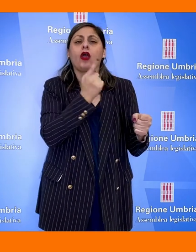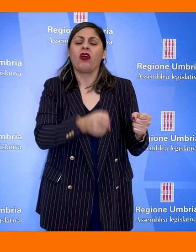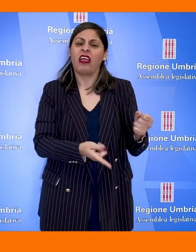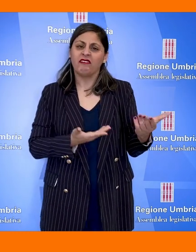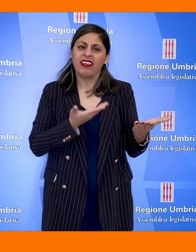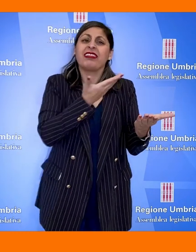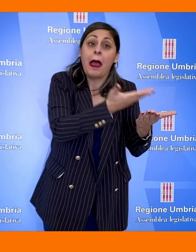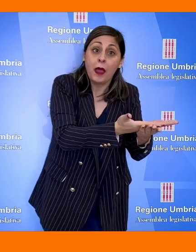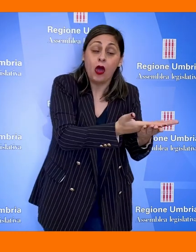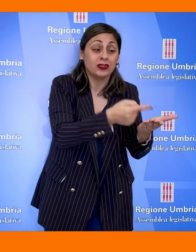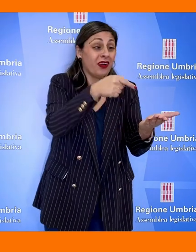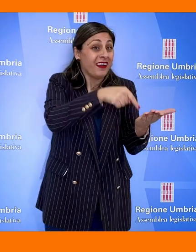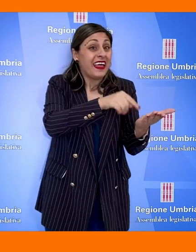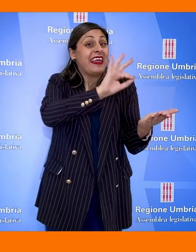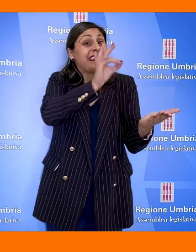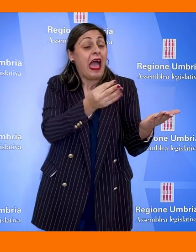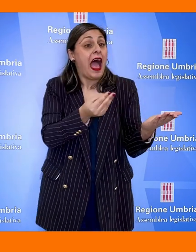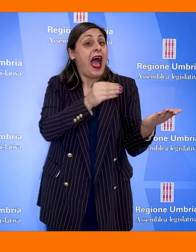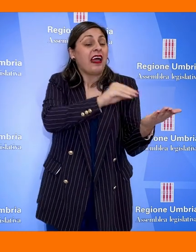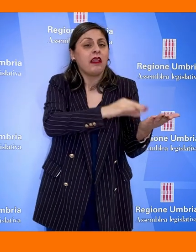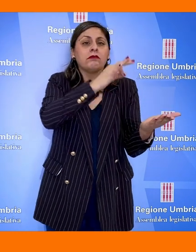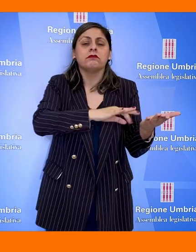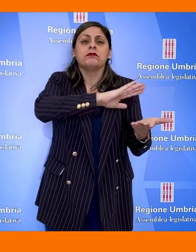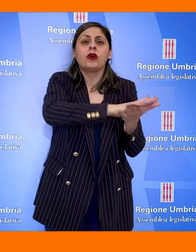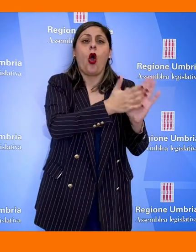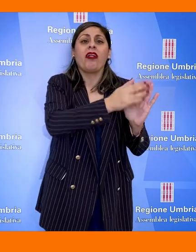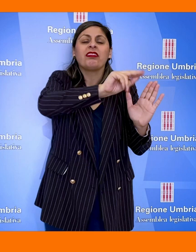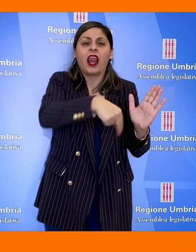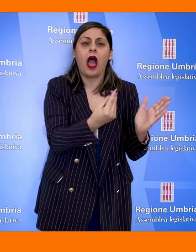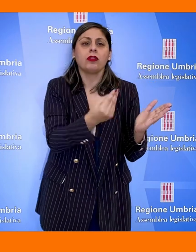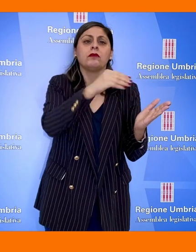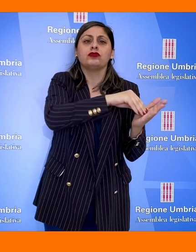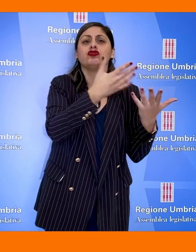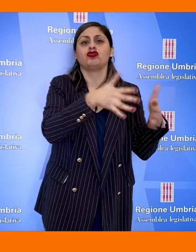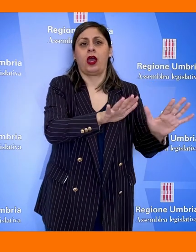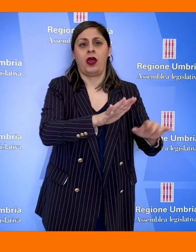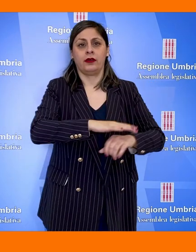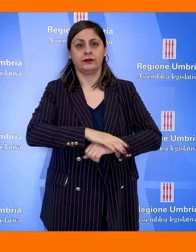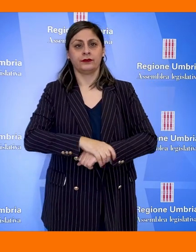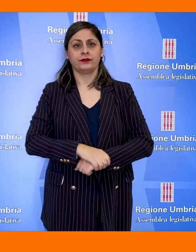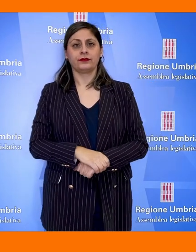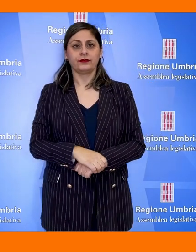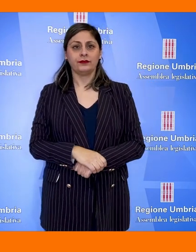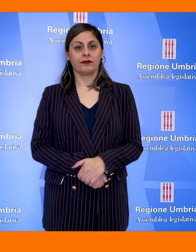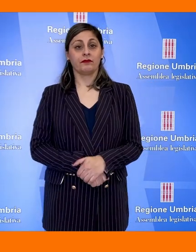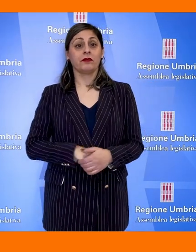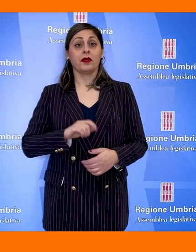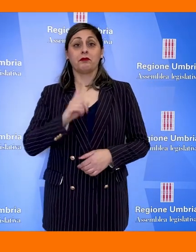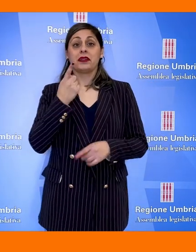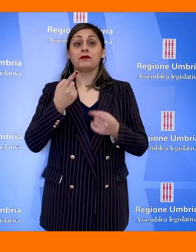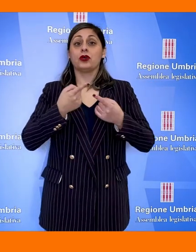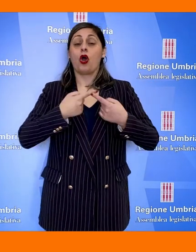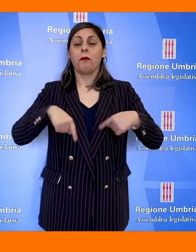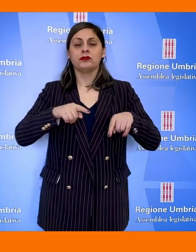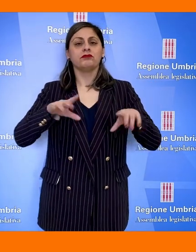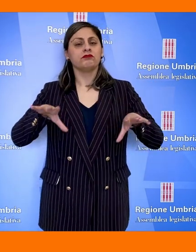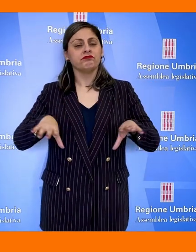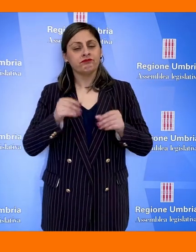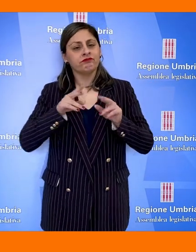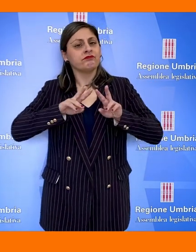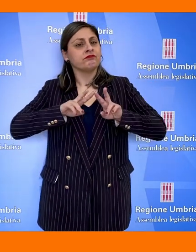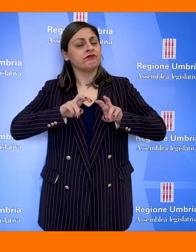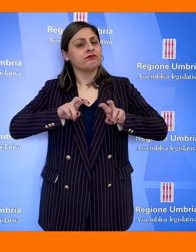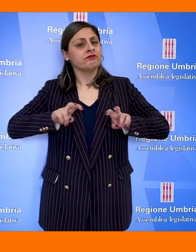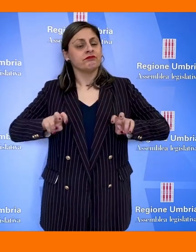di incarico che richiami a sua volta la data di stipulazione del contratto. In prima commissione